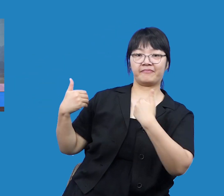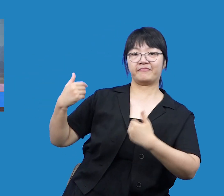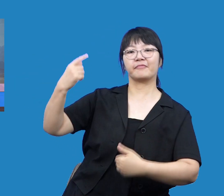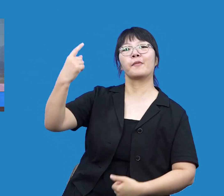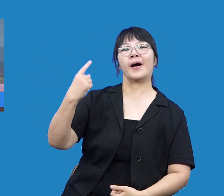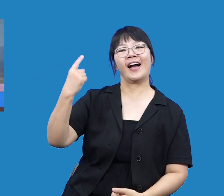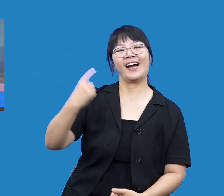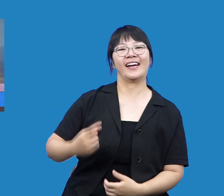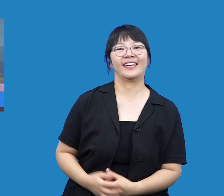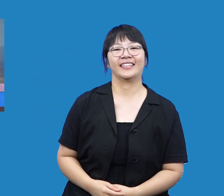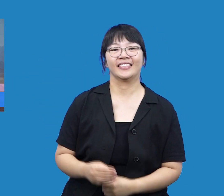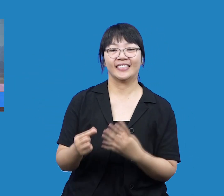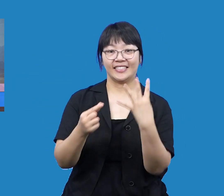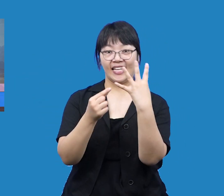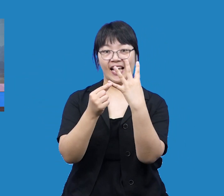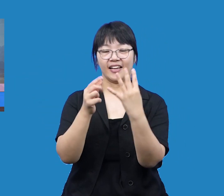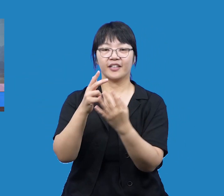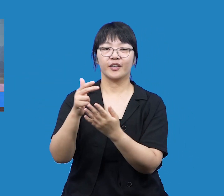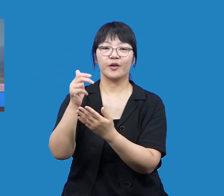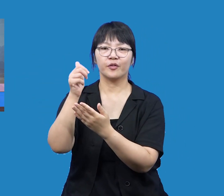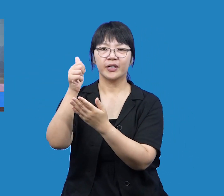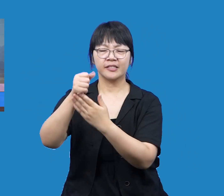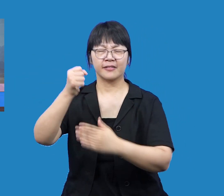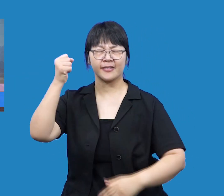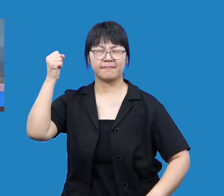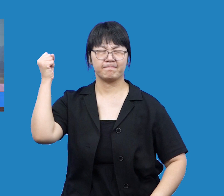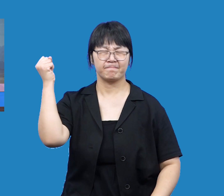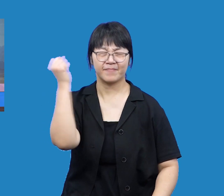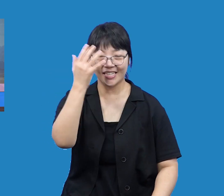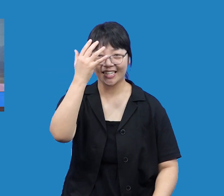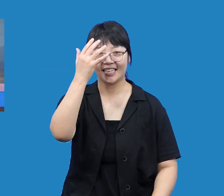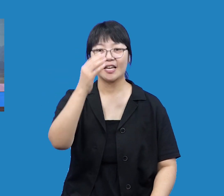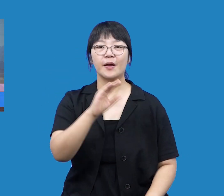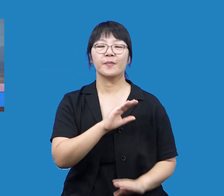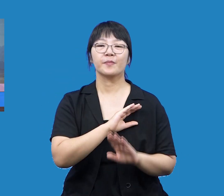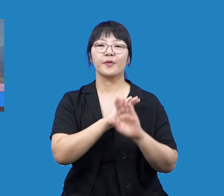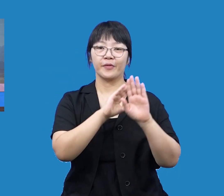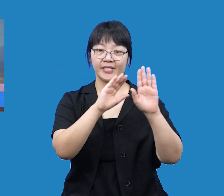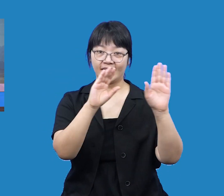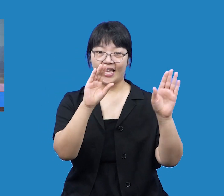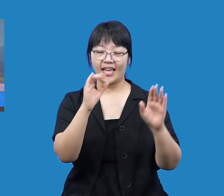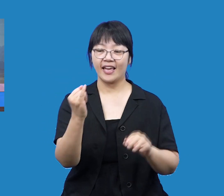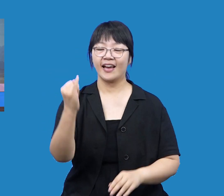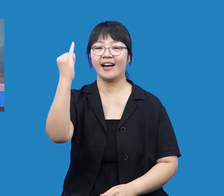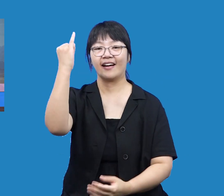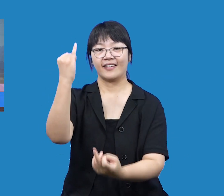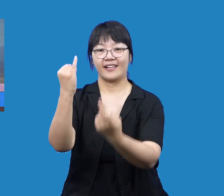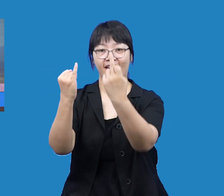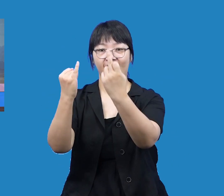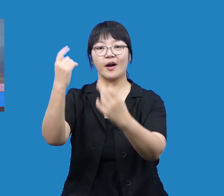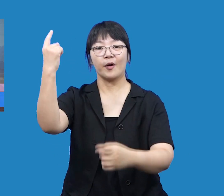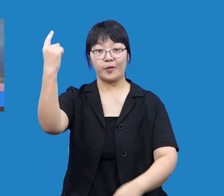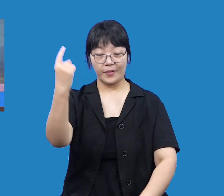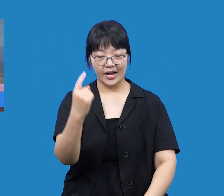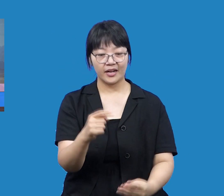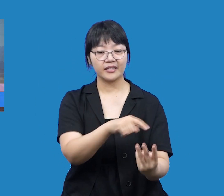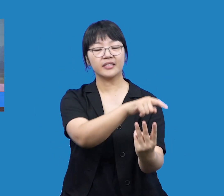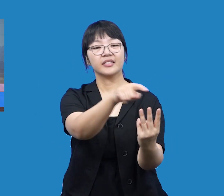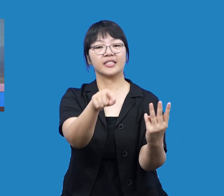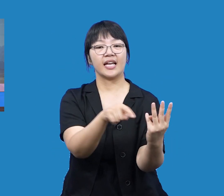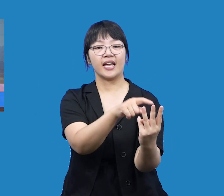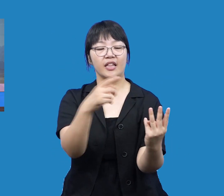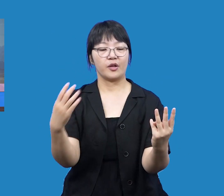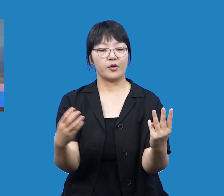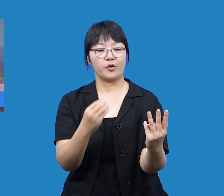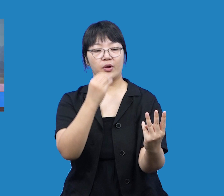같이 읽습니다. 시작. 여호와께서 갑자기 모세와 아론과 미리암에게 이르시되 너희 세 사람은